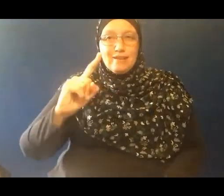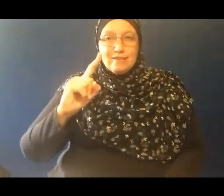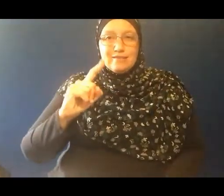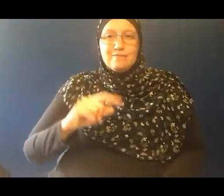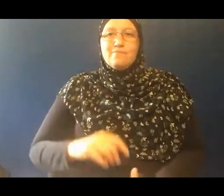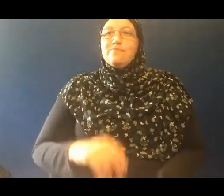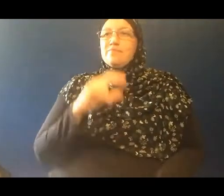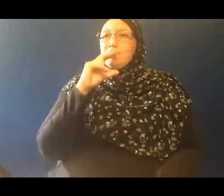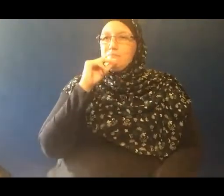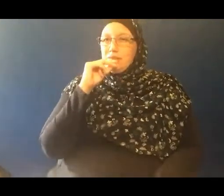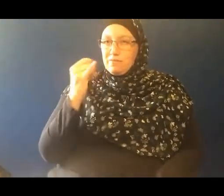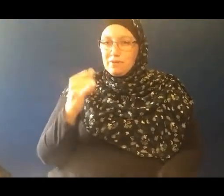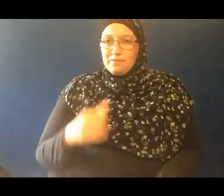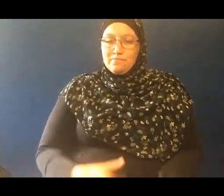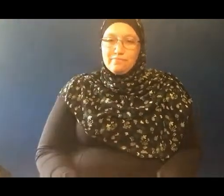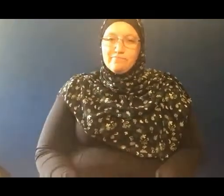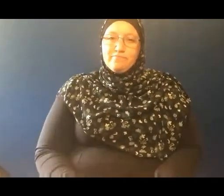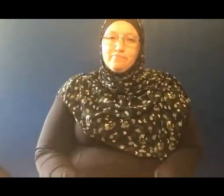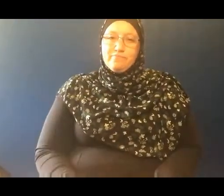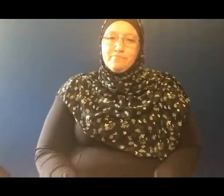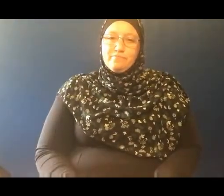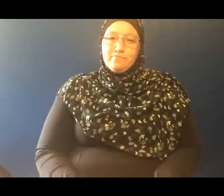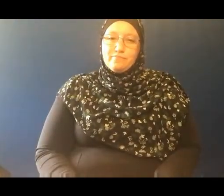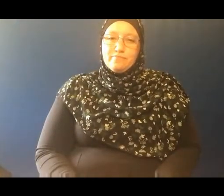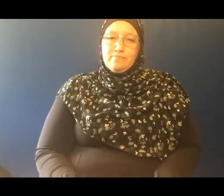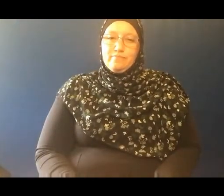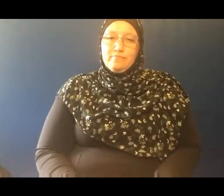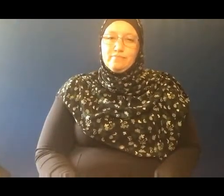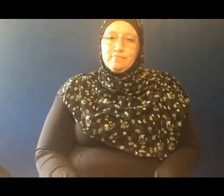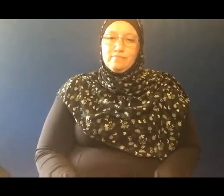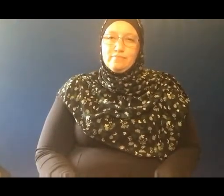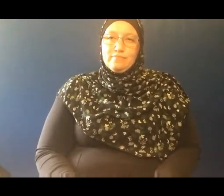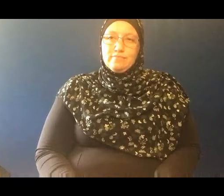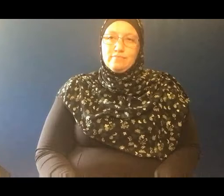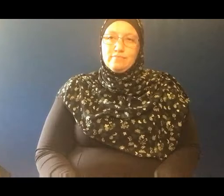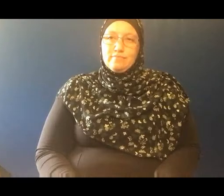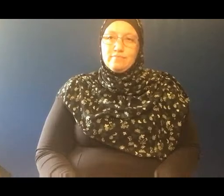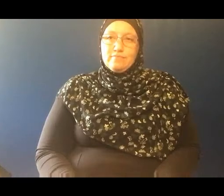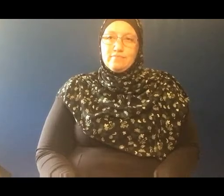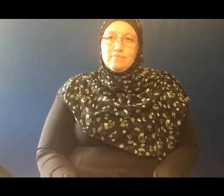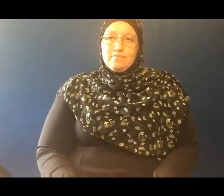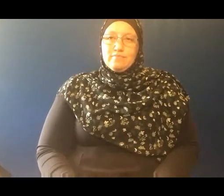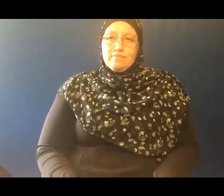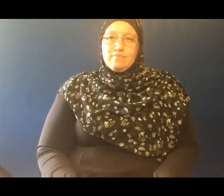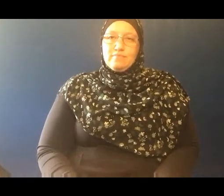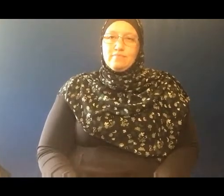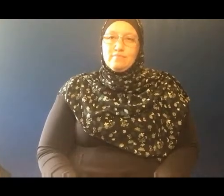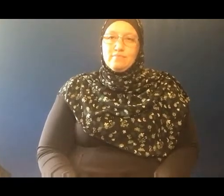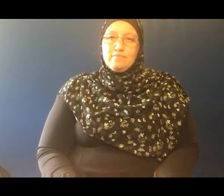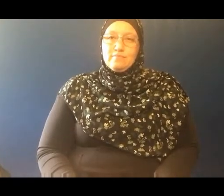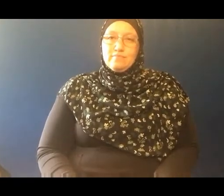الرَّجِيمِ وَاسْتَعِينُوا بِالصَّبْرِ وَالصَّلَاةِ وَإِنَّهَا لَكَبِيرَةٌ إِلَّا